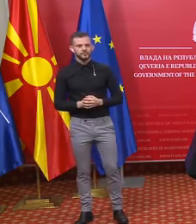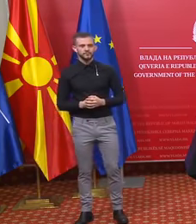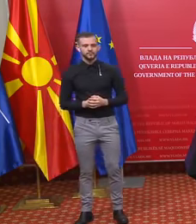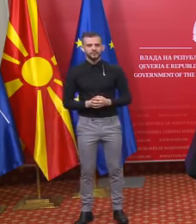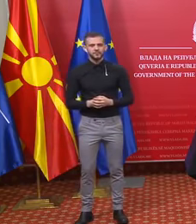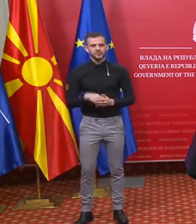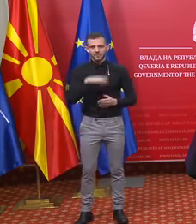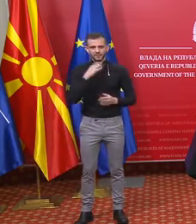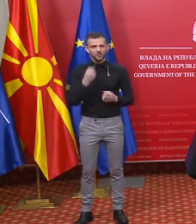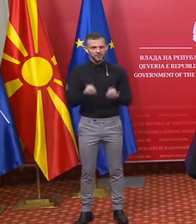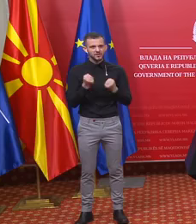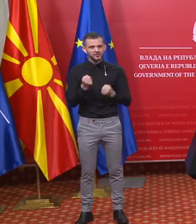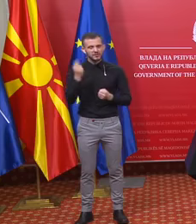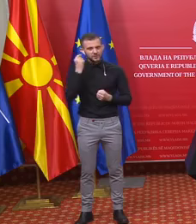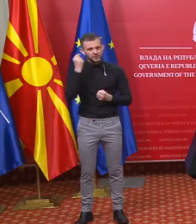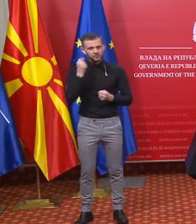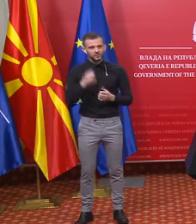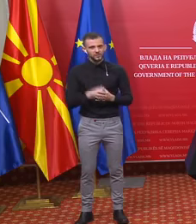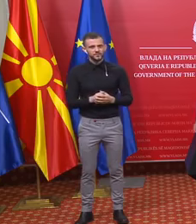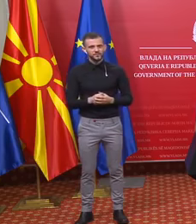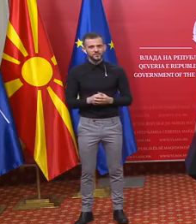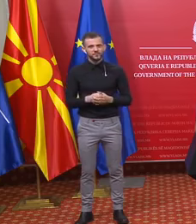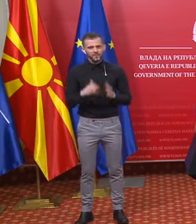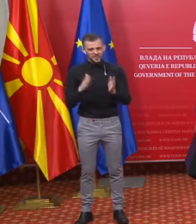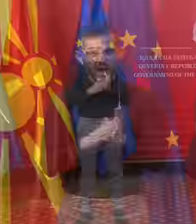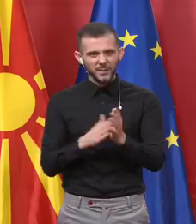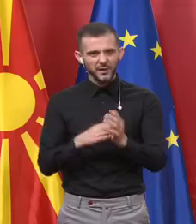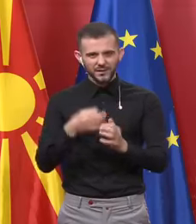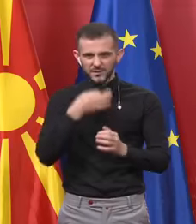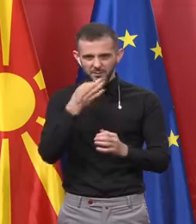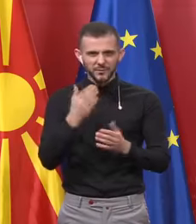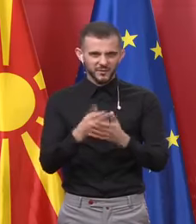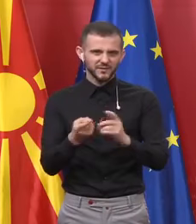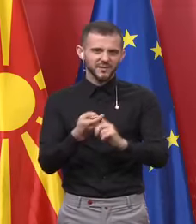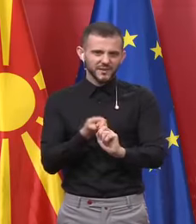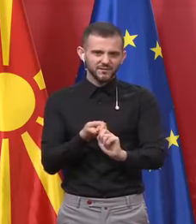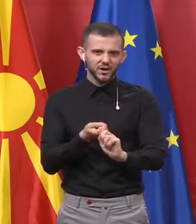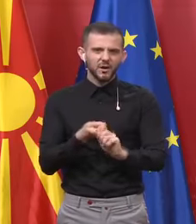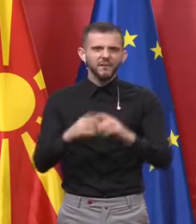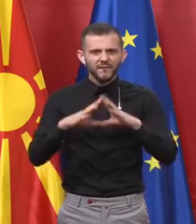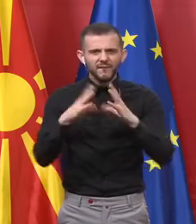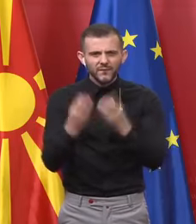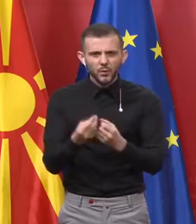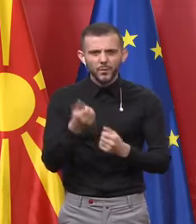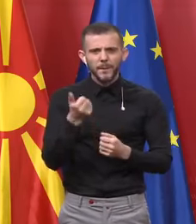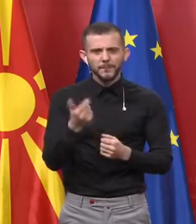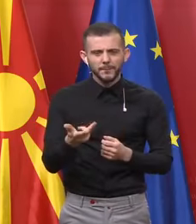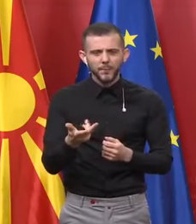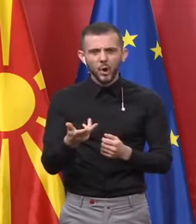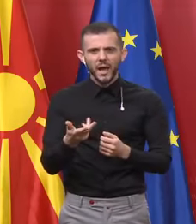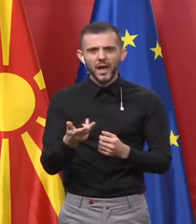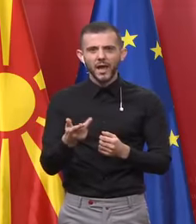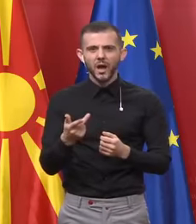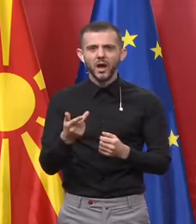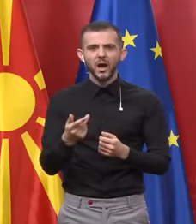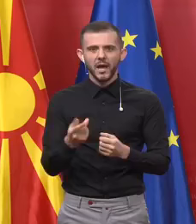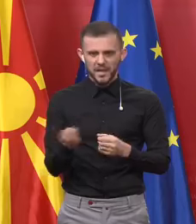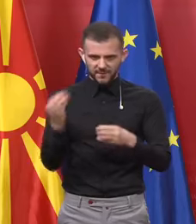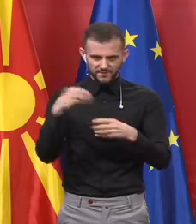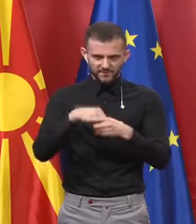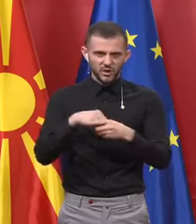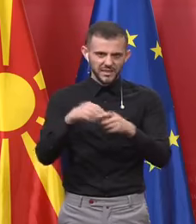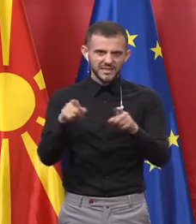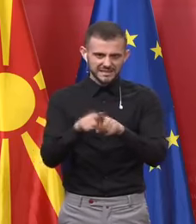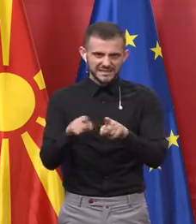Многу лошо се слушаше доколку прашањето беше дали во вкупната бројка на излечени